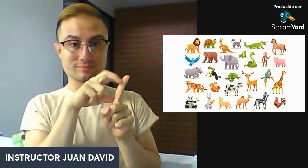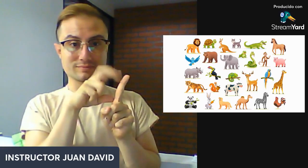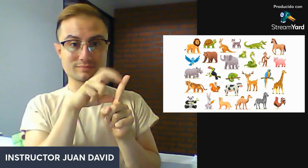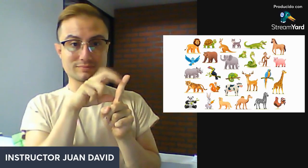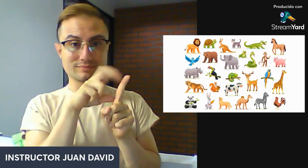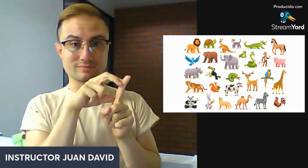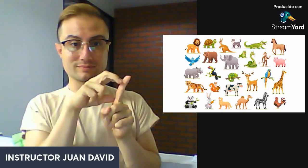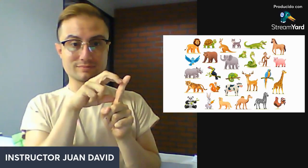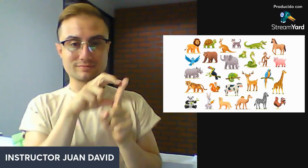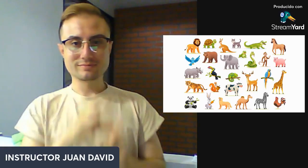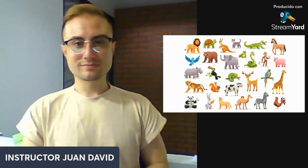Camaleón.